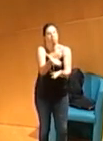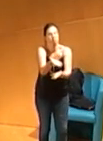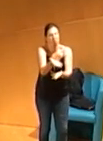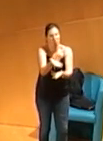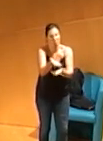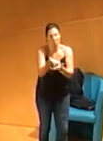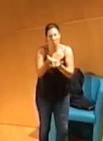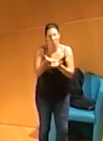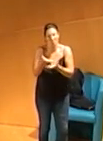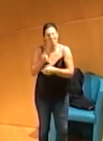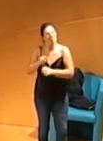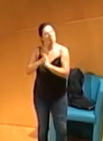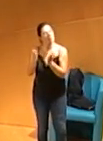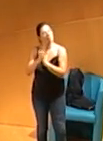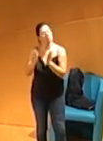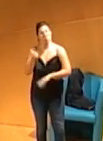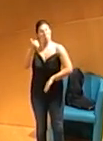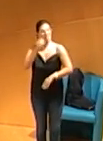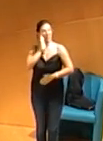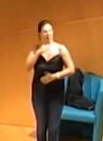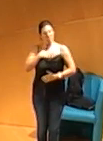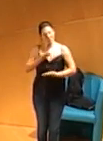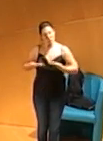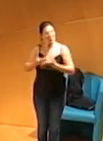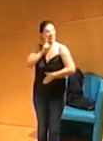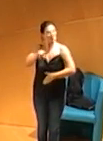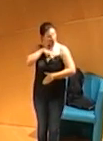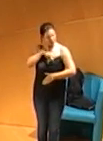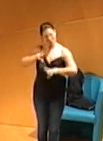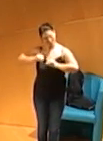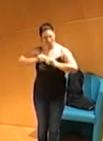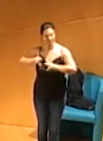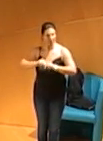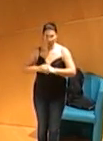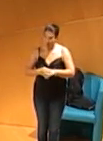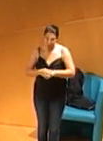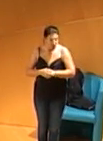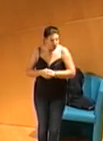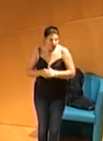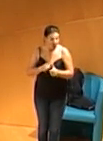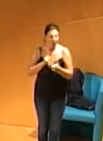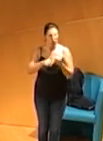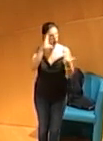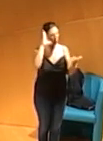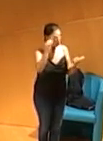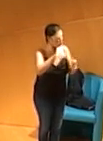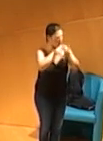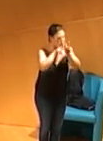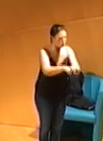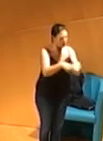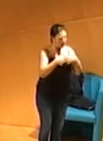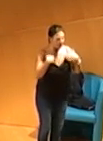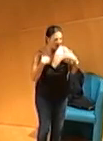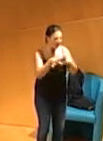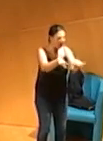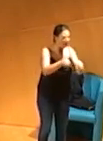c'est pas un livre d'une maman, c'est pas moi qui parle de ma fille, c'est pas des professionnels qui font une recherche sur les familles